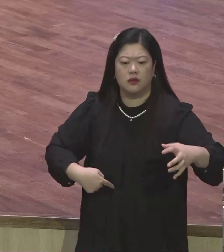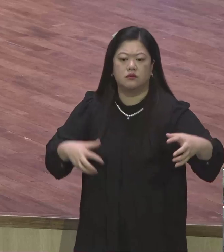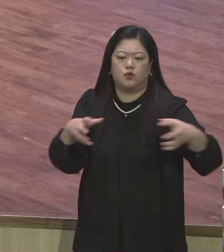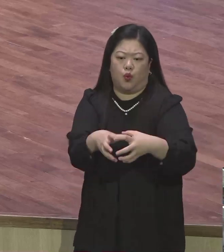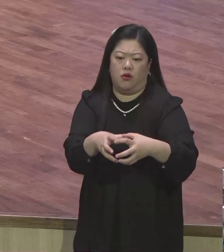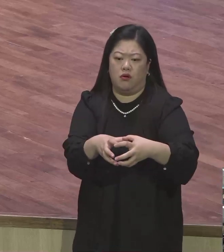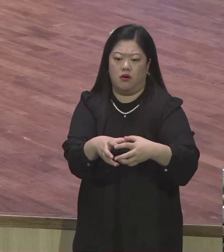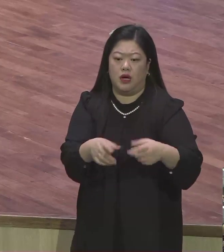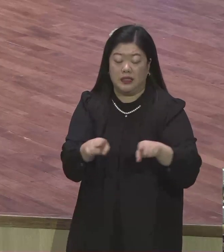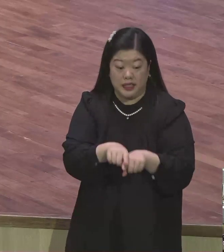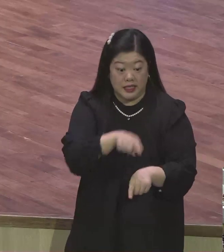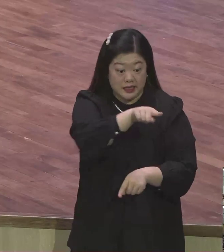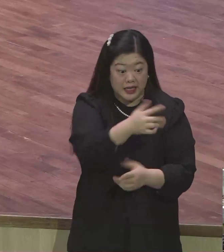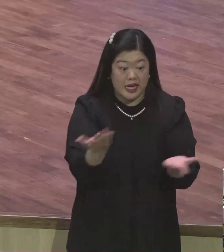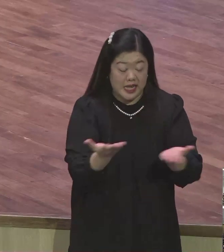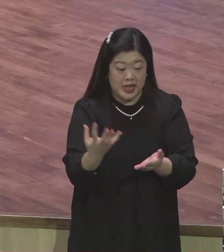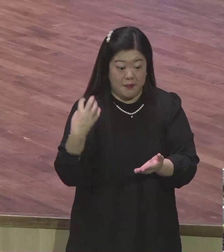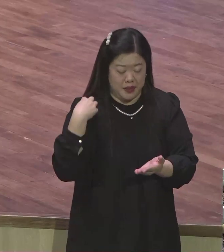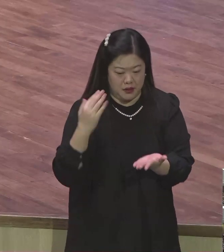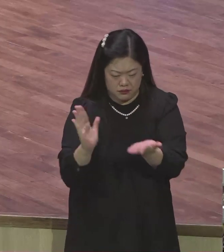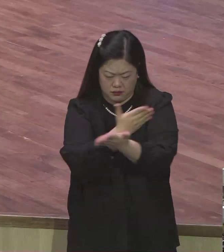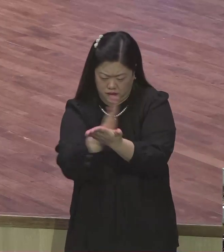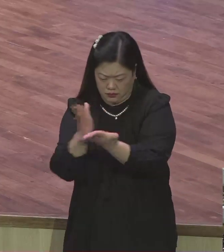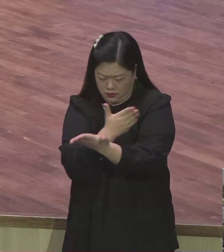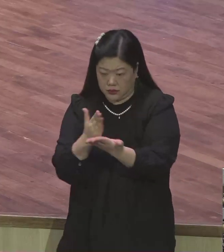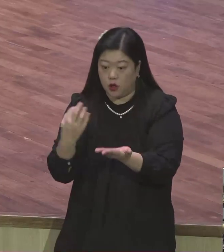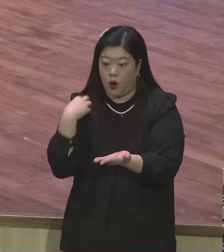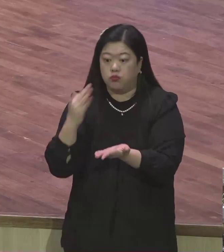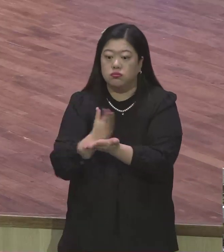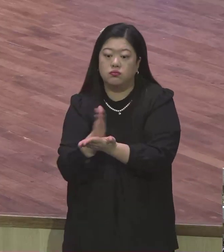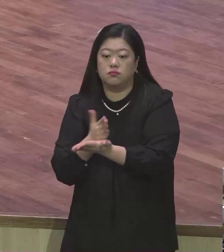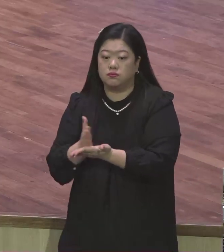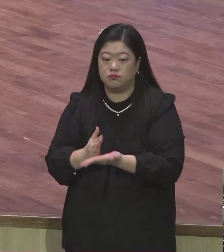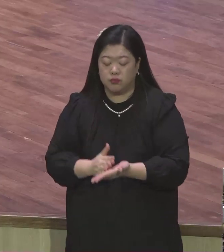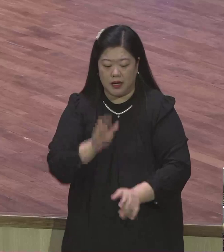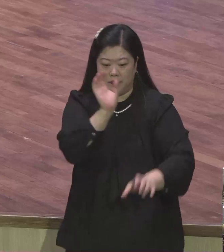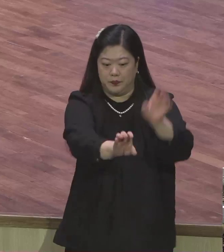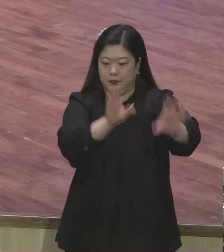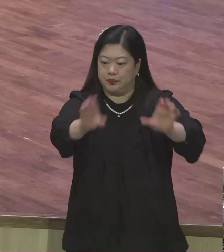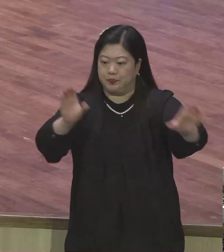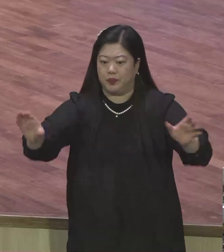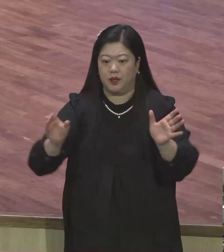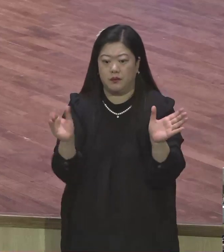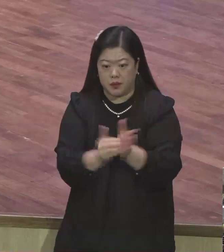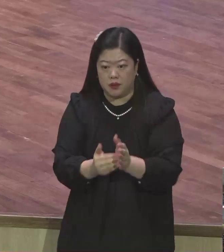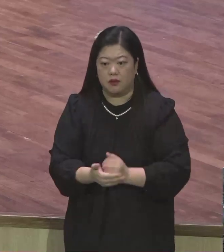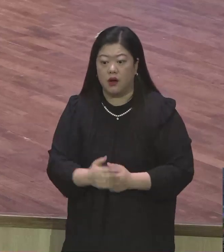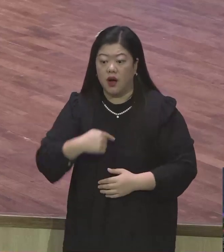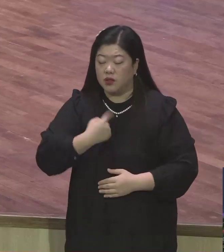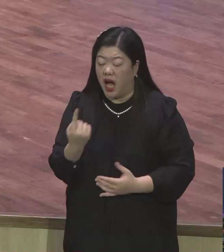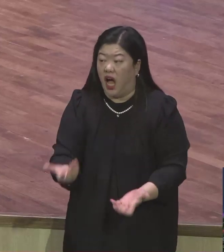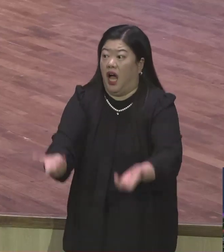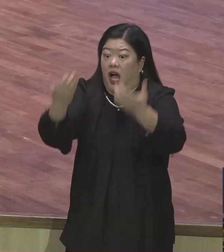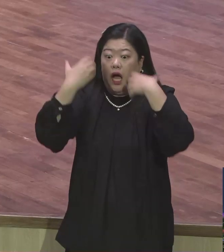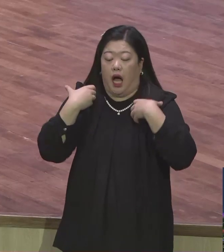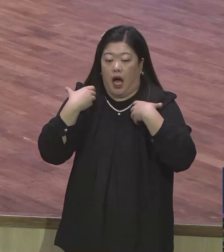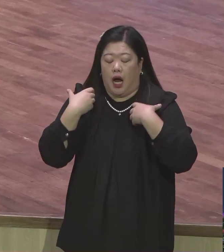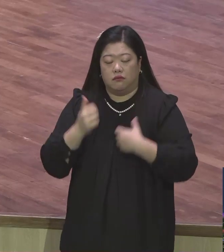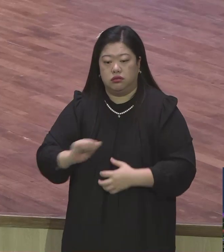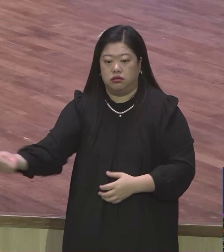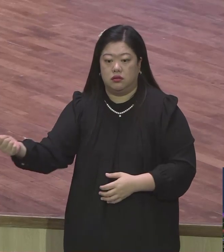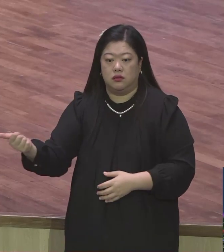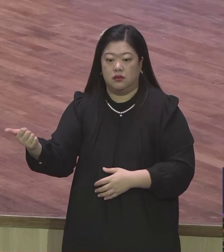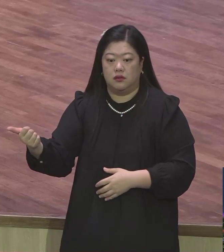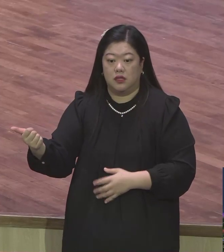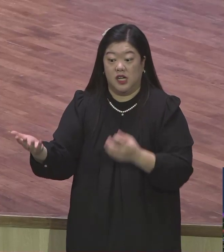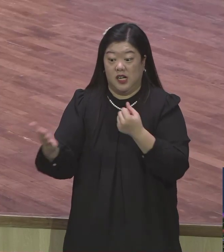동력하자. 너는 E라고 나는 A라고 서로 동력. 그러니까 모든 일을 한 사람이 다 할 수가 없어요. 한 사람이 다 할 수가